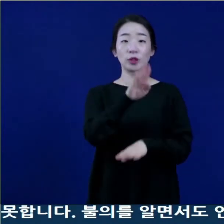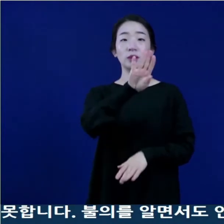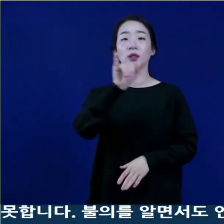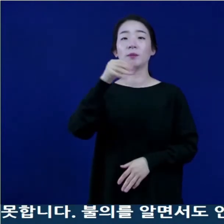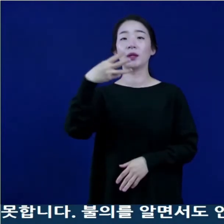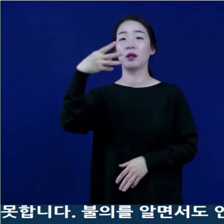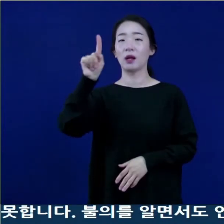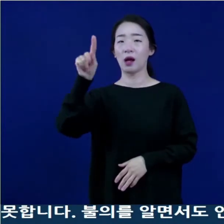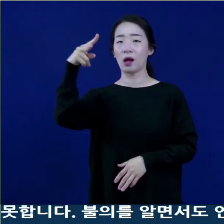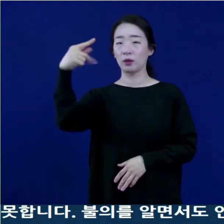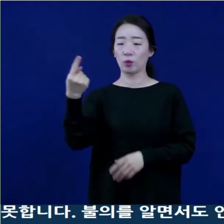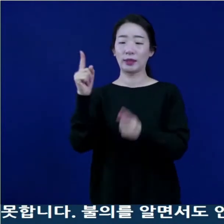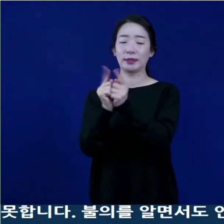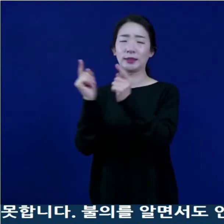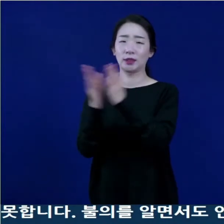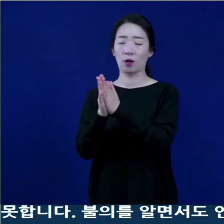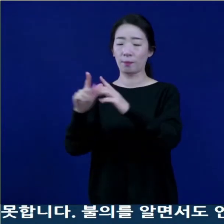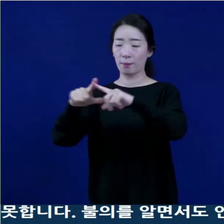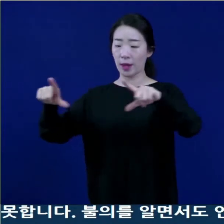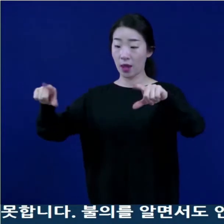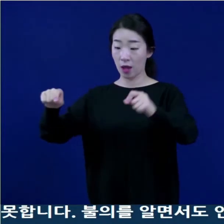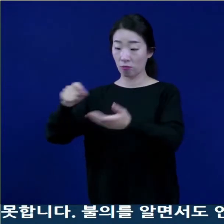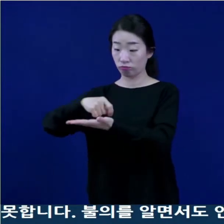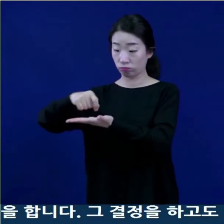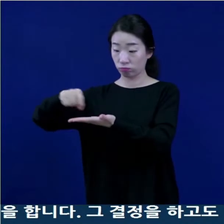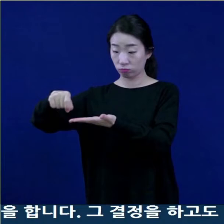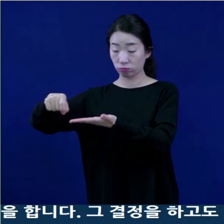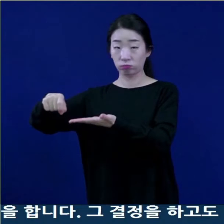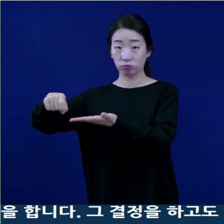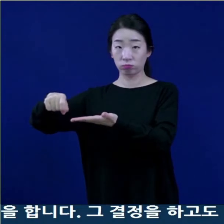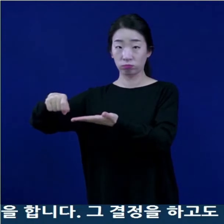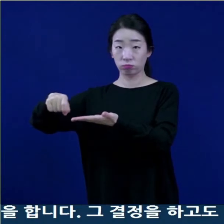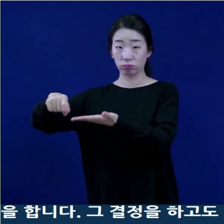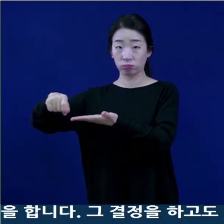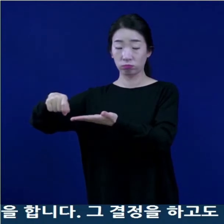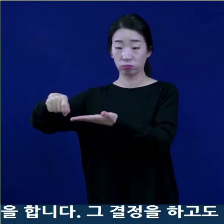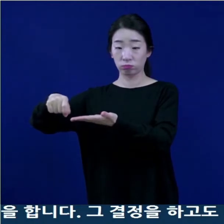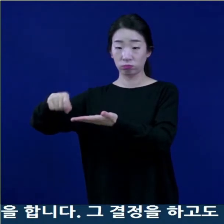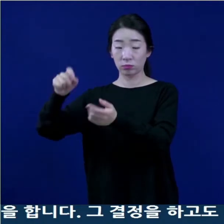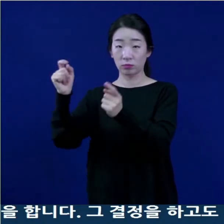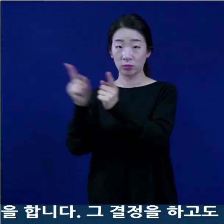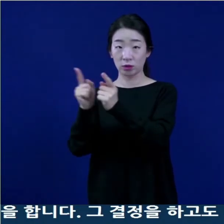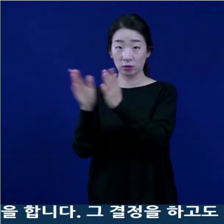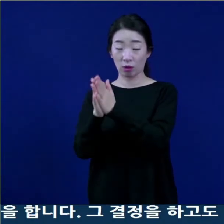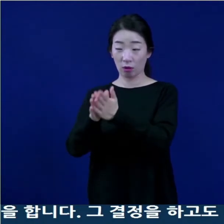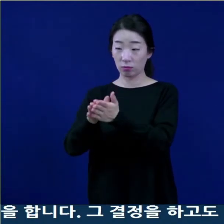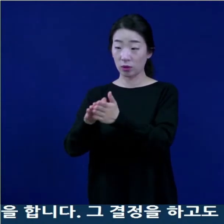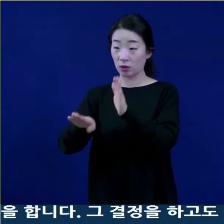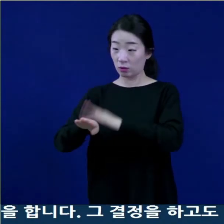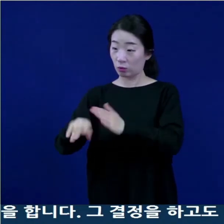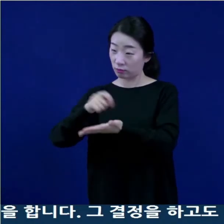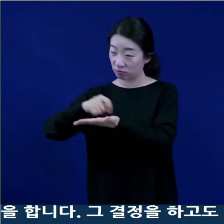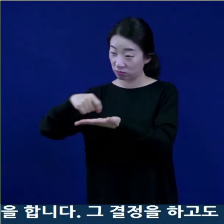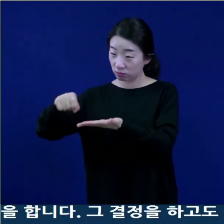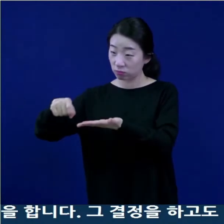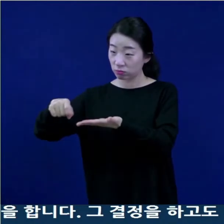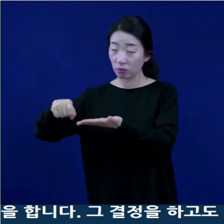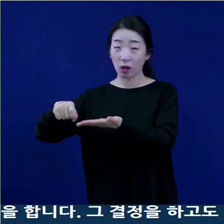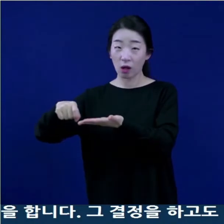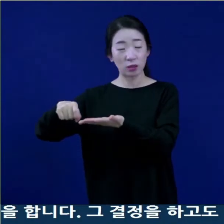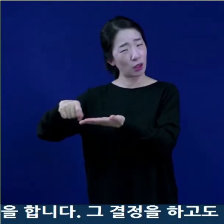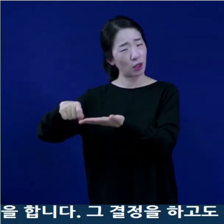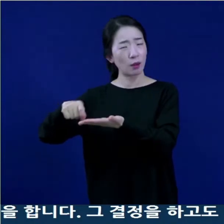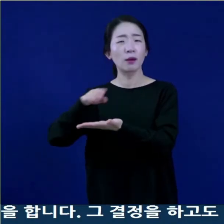패를 썼다는 겁니다. 직접 글씨를 썼다는 얘기는 아니겠죠. 이건 글씨를, 손글씨를 빌라도가 자기 필체로